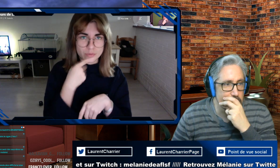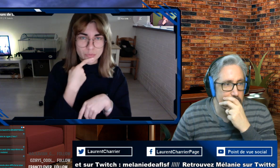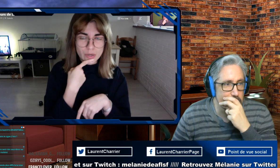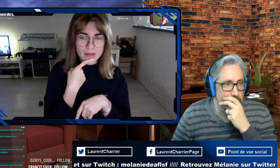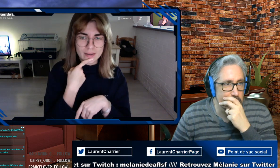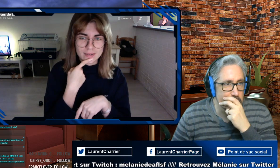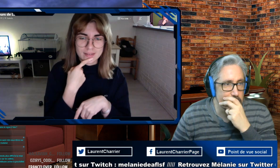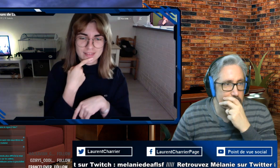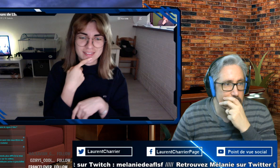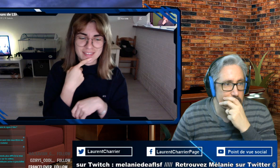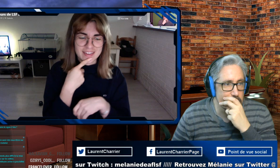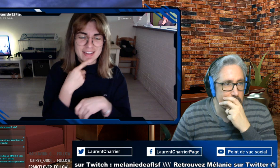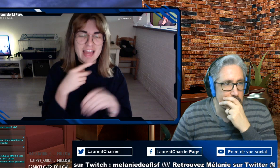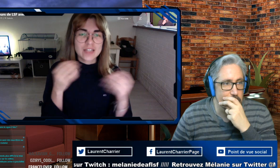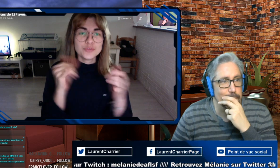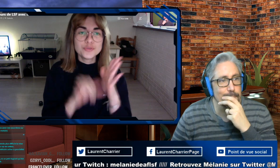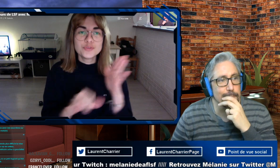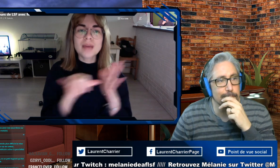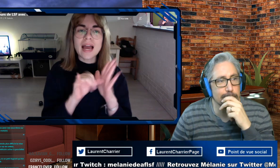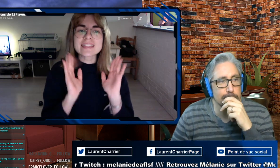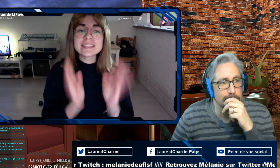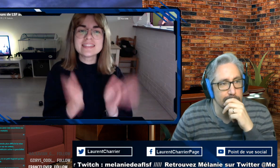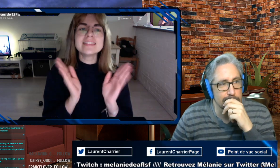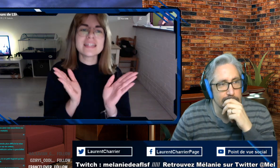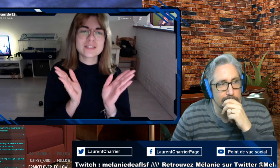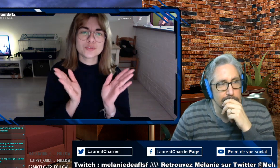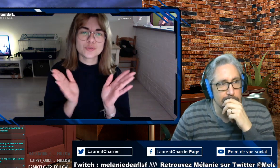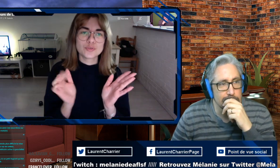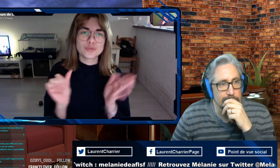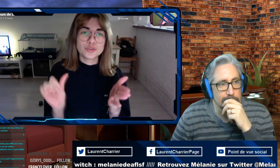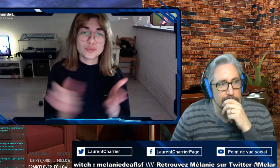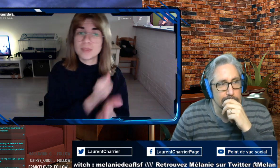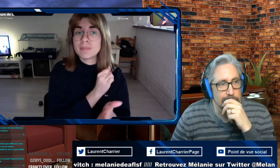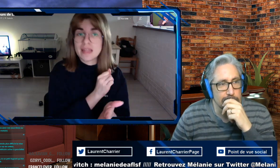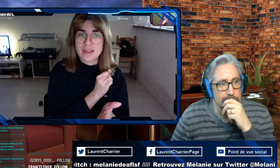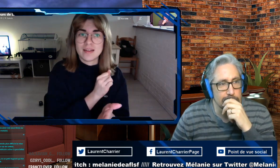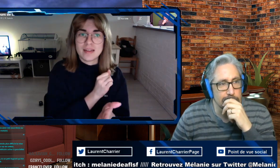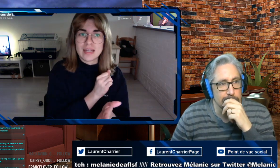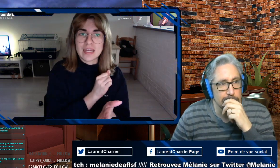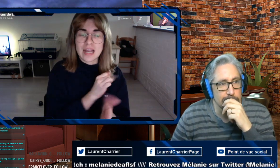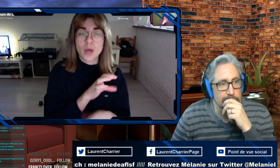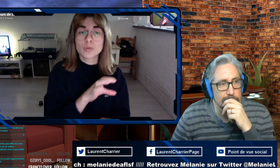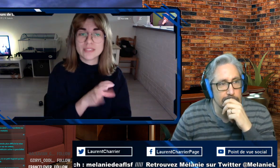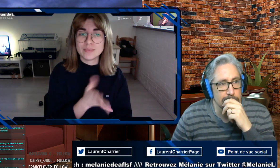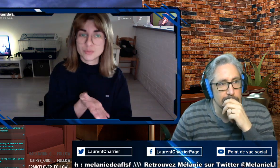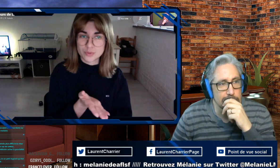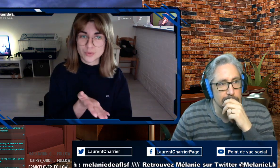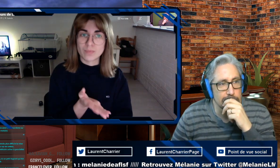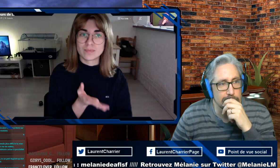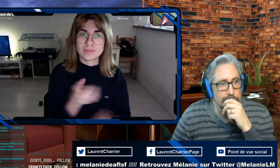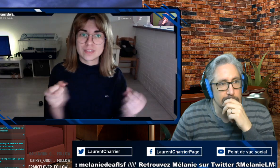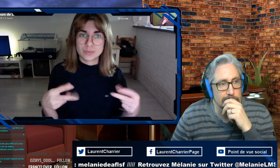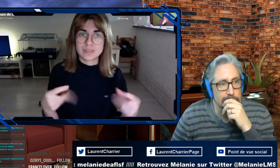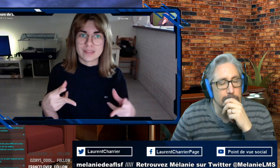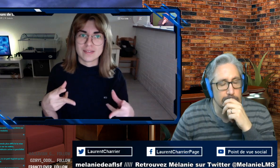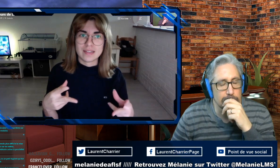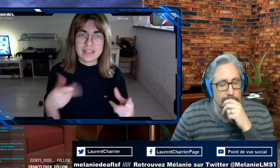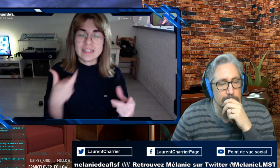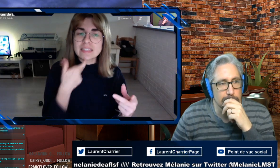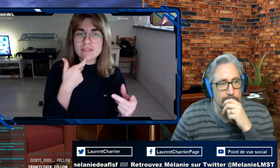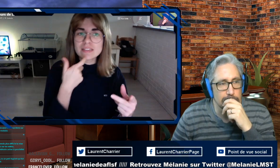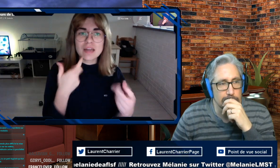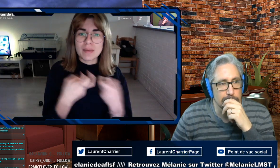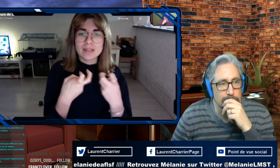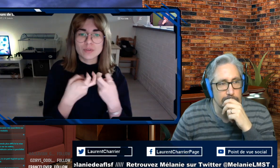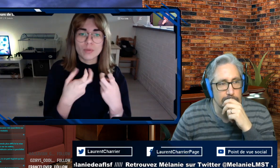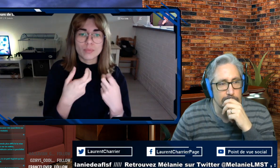mondiale de sous, YouTube a décidé de supprimer la contribution des sous-titres.